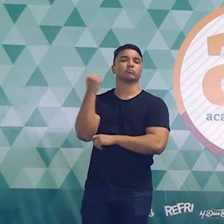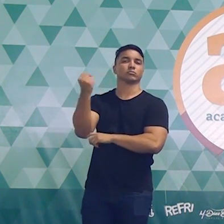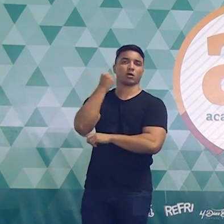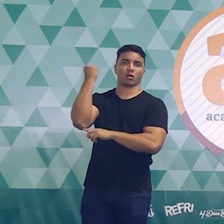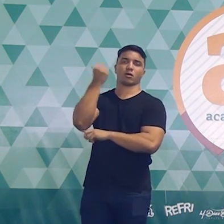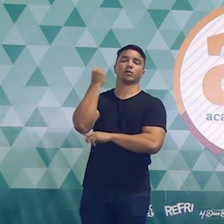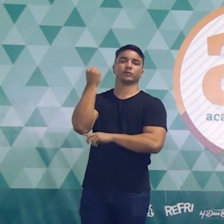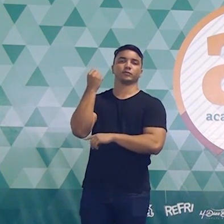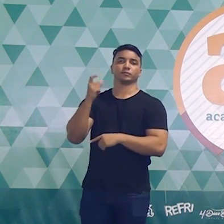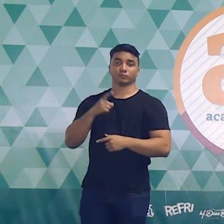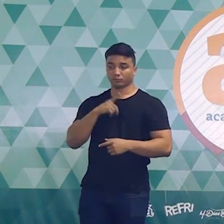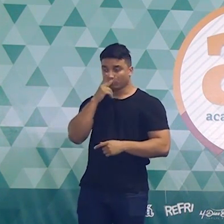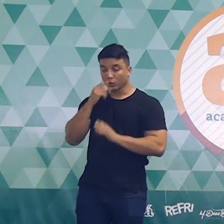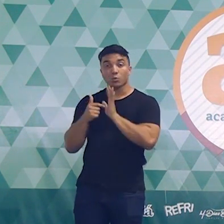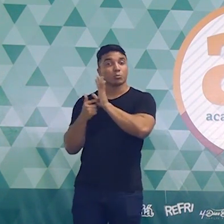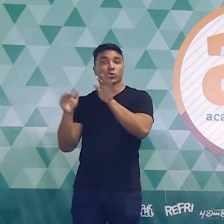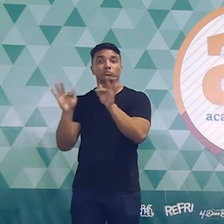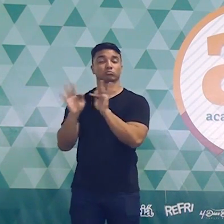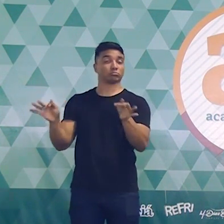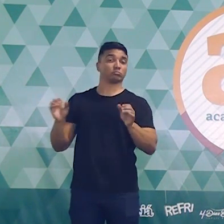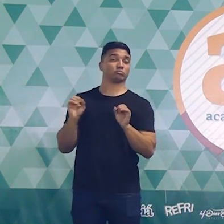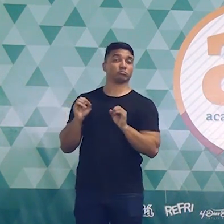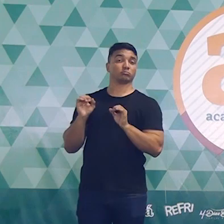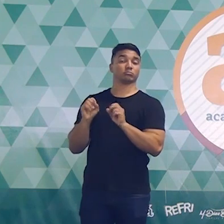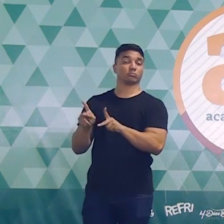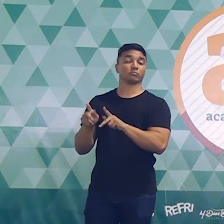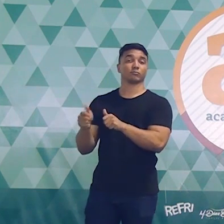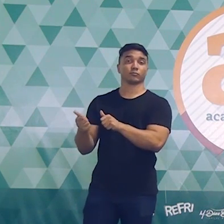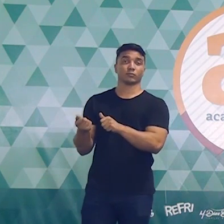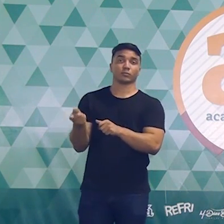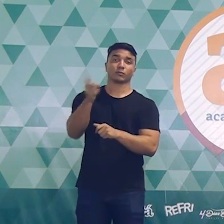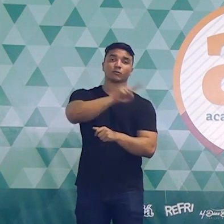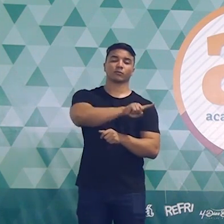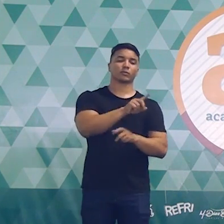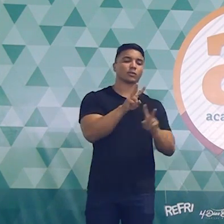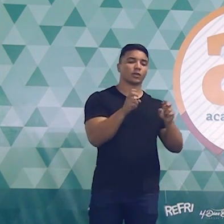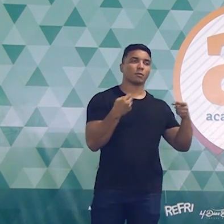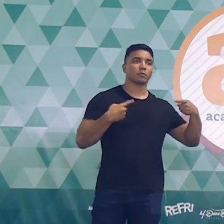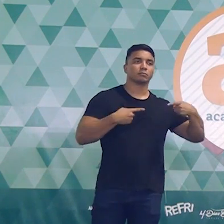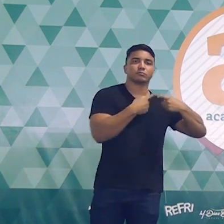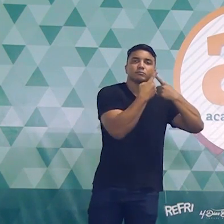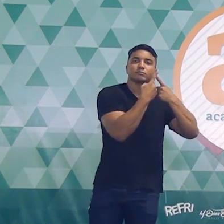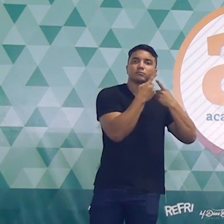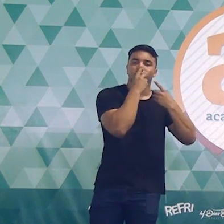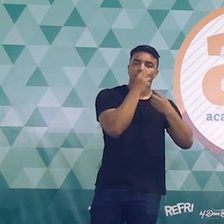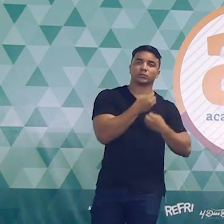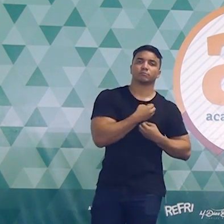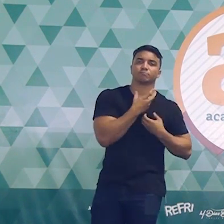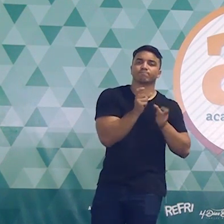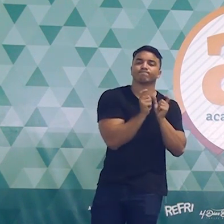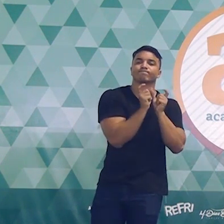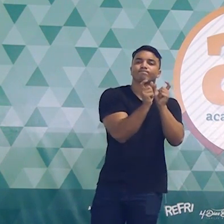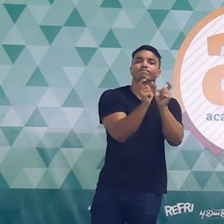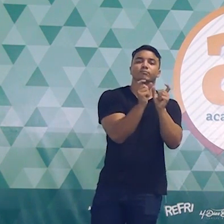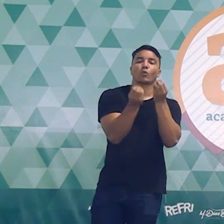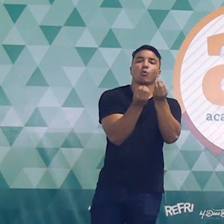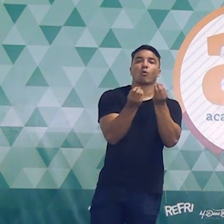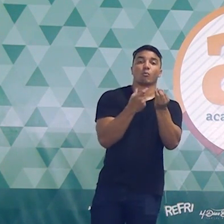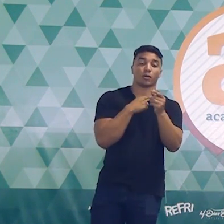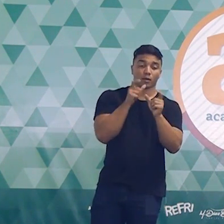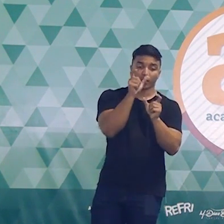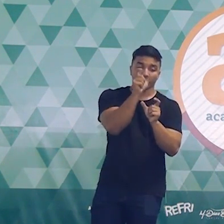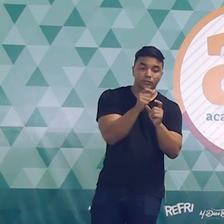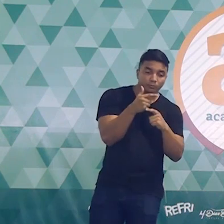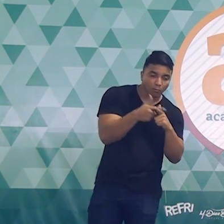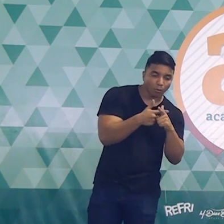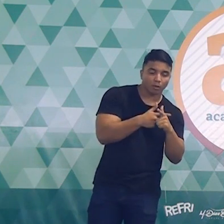frequente. Ponto, apresentou o tema. Engloba o tema numa expressão. Como é que eu englobo o tema numa expressão? Esse